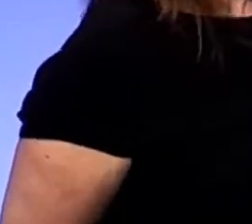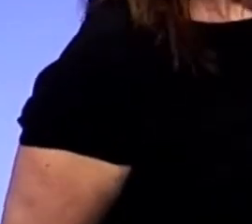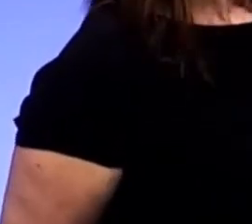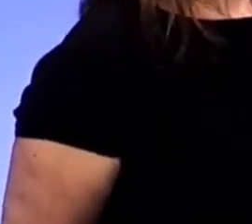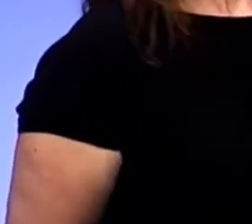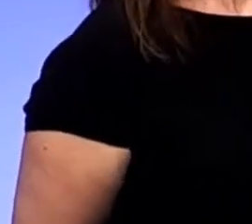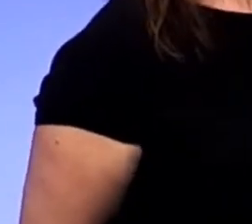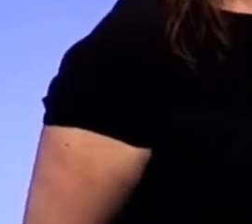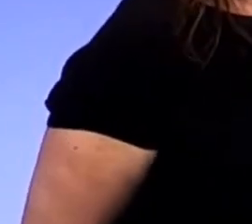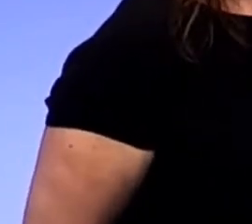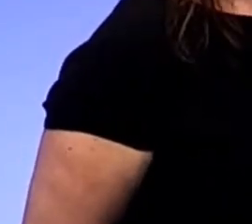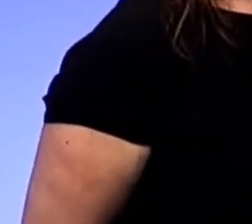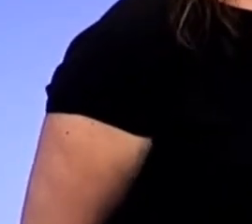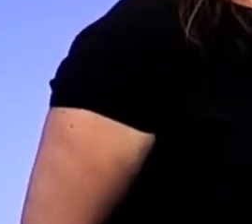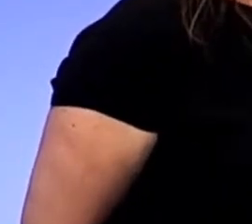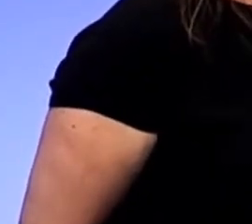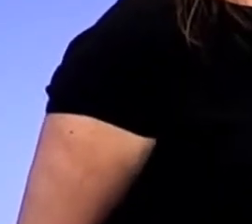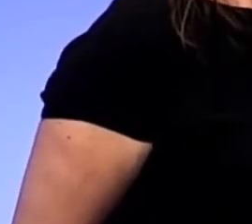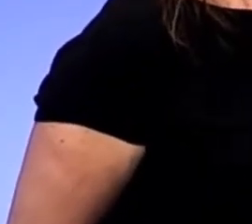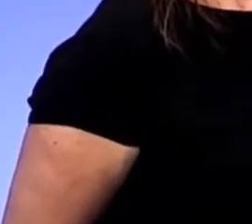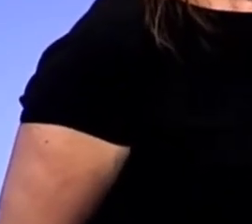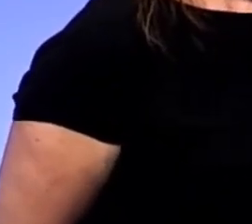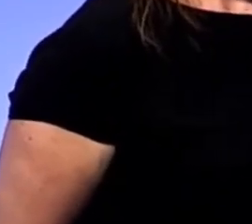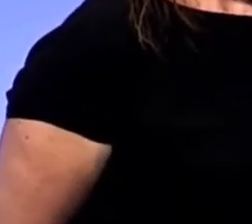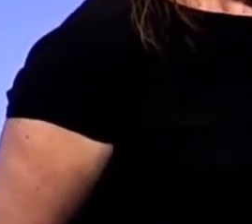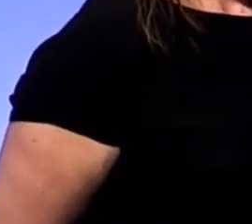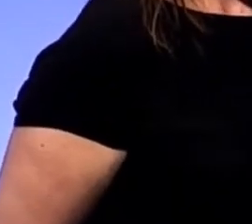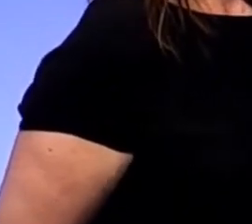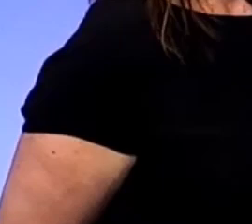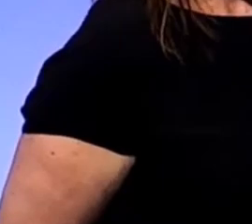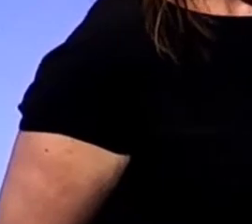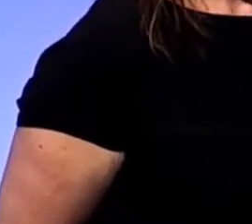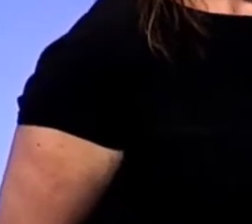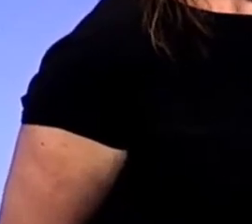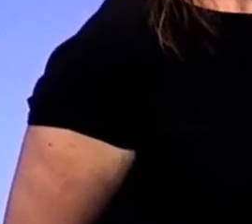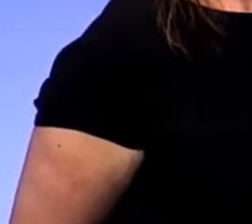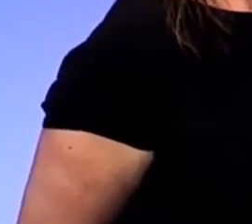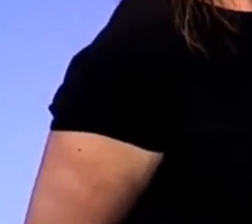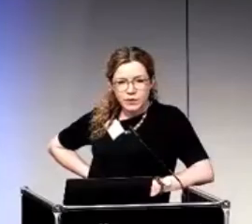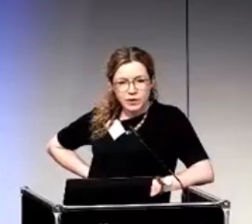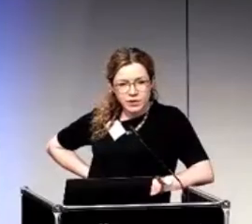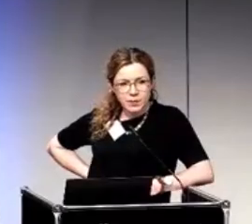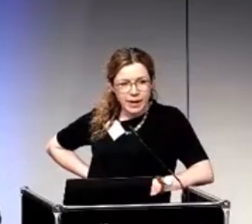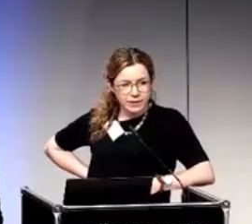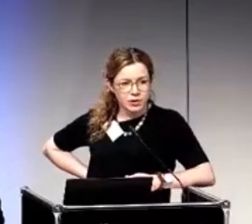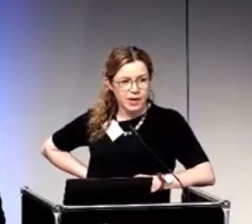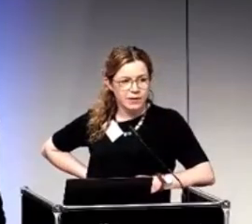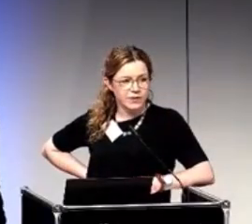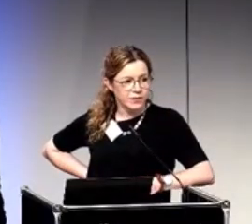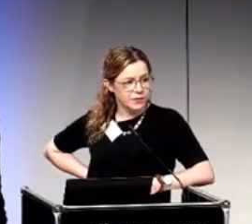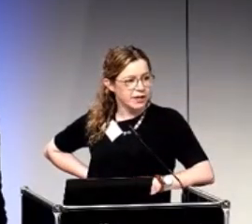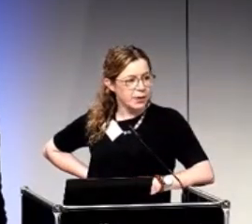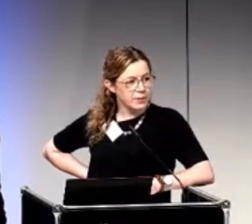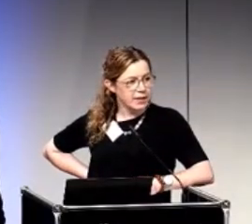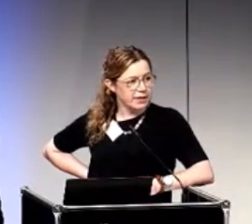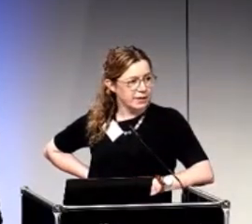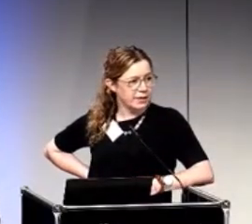wollen heute das Portal für deutsche Gebärdensprache, was wir auf unserer Website